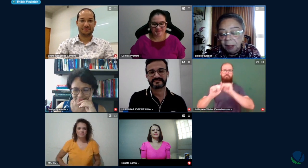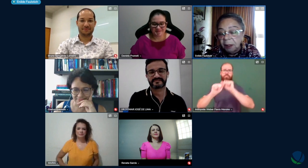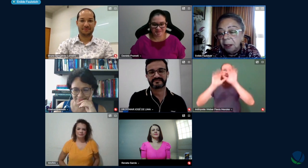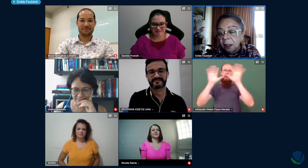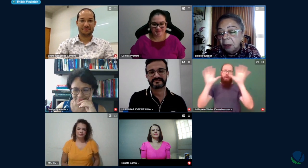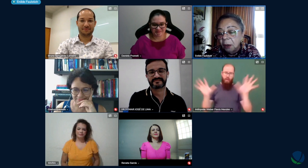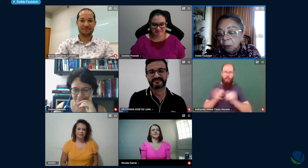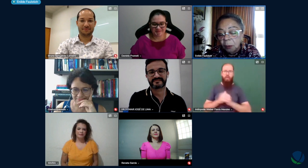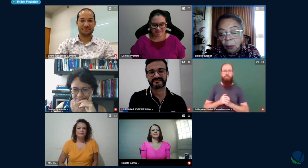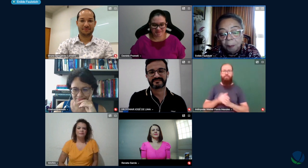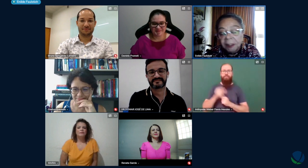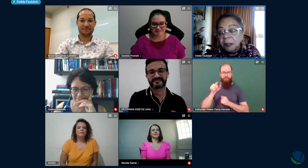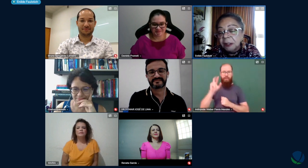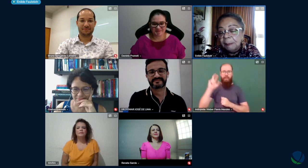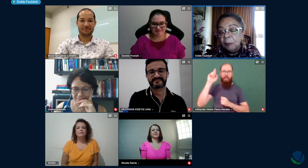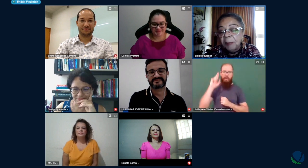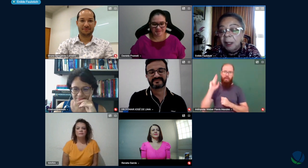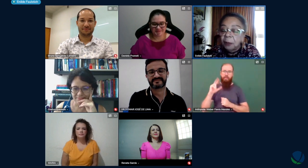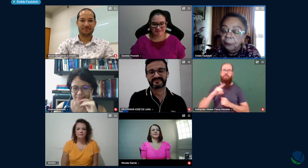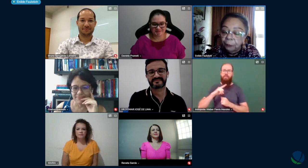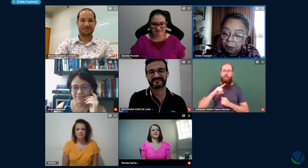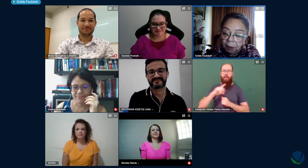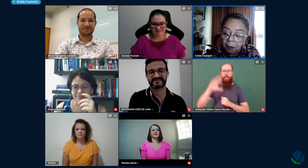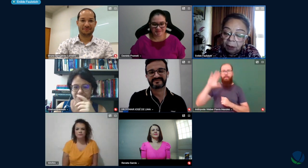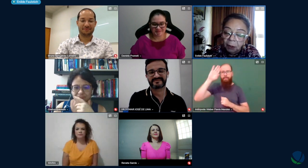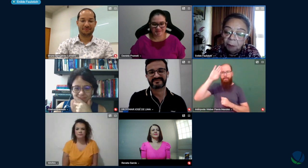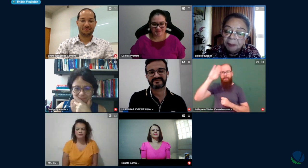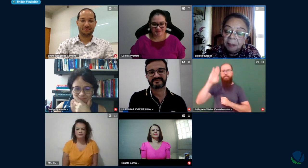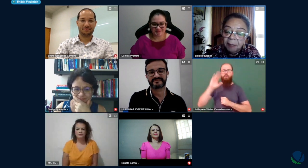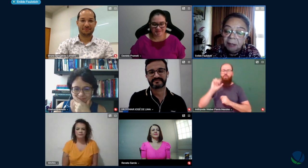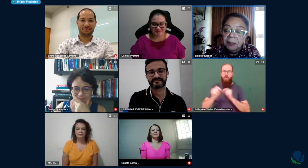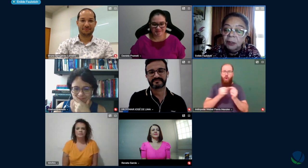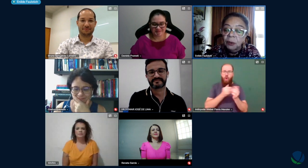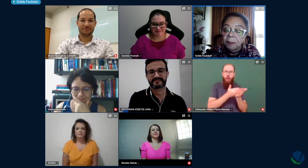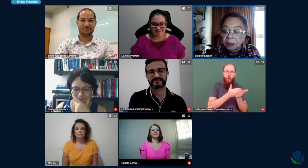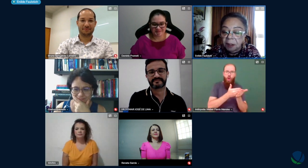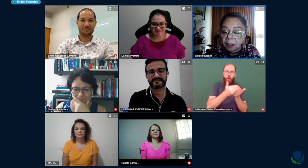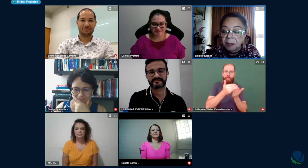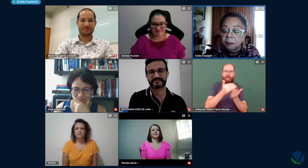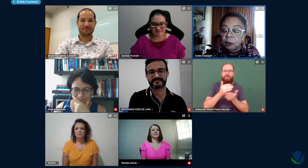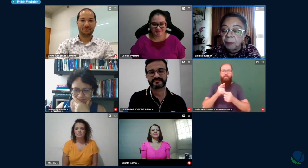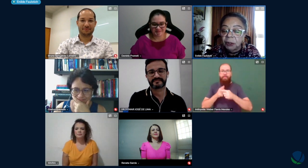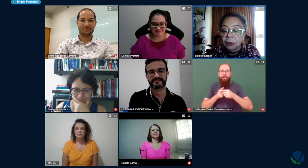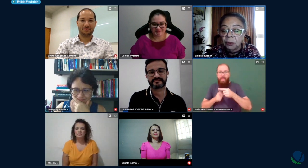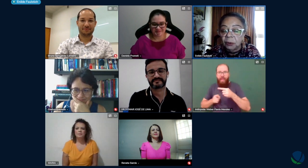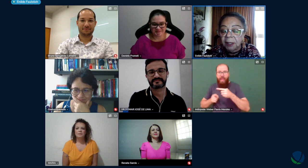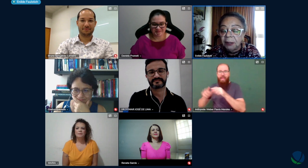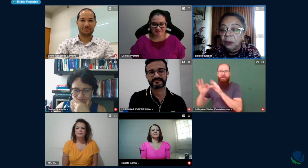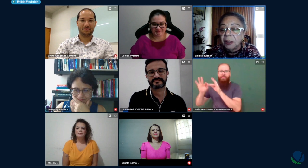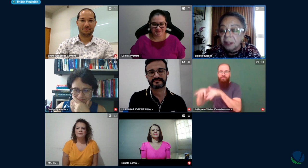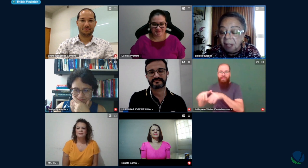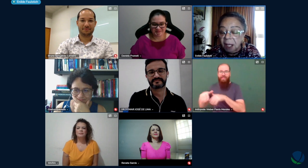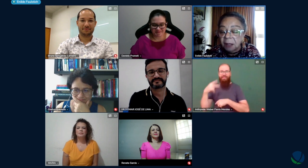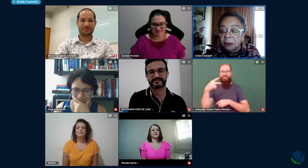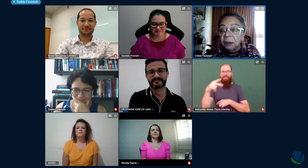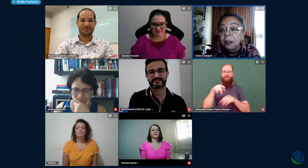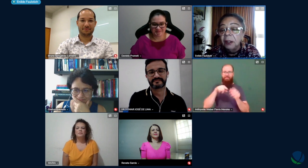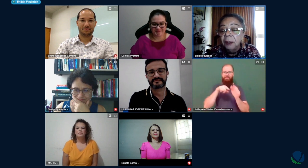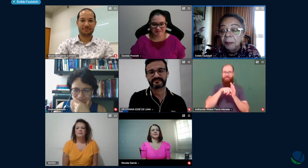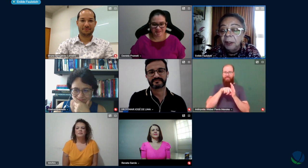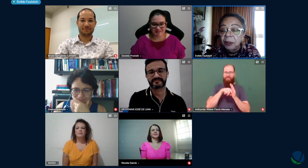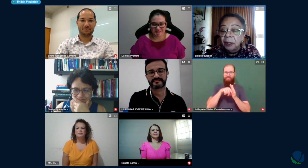você tem um princípio, meio e fim, no pensamento da sua pesquisa, muito bem estruturado e